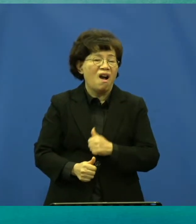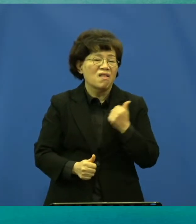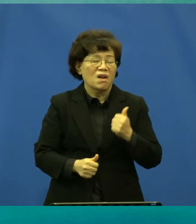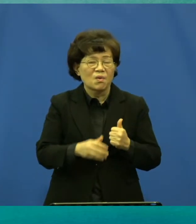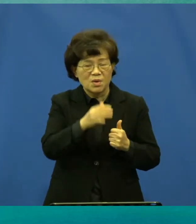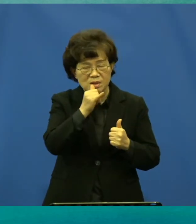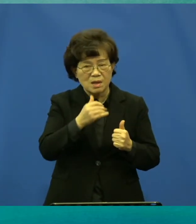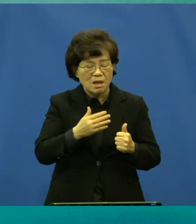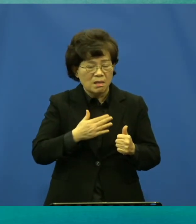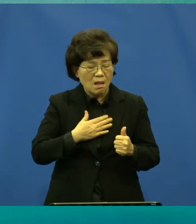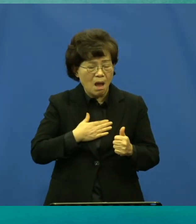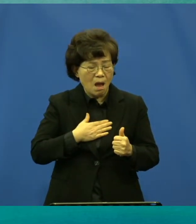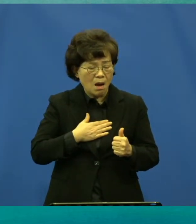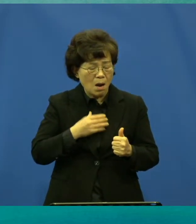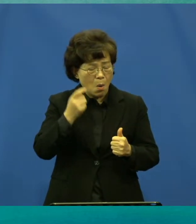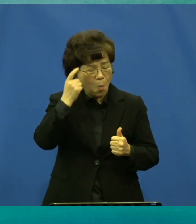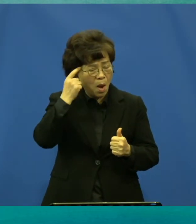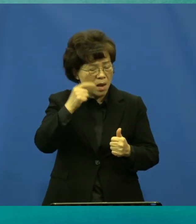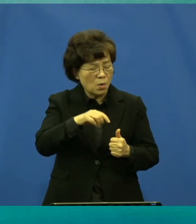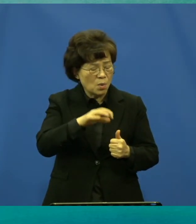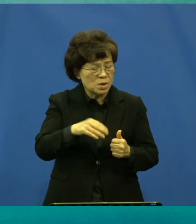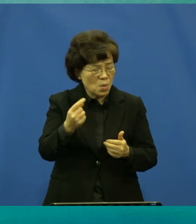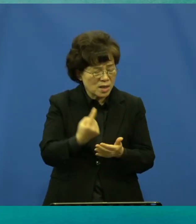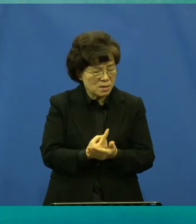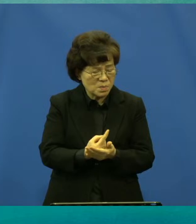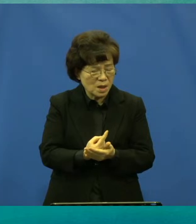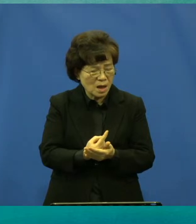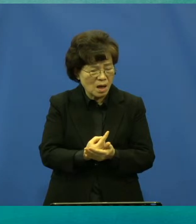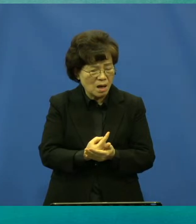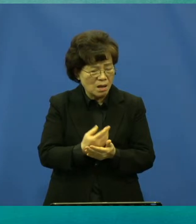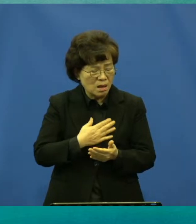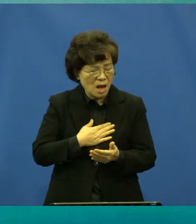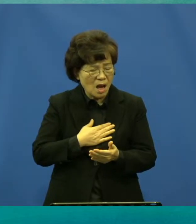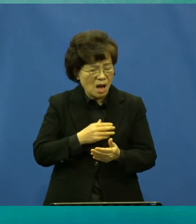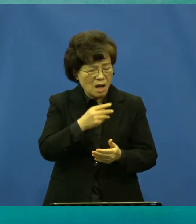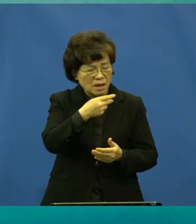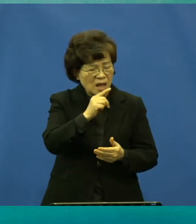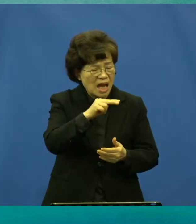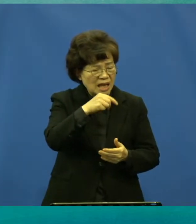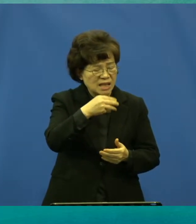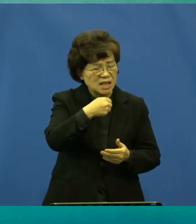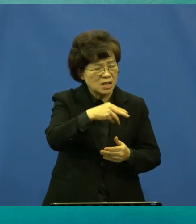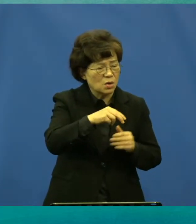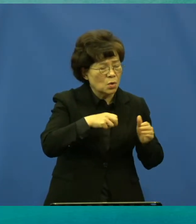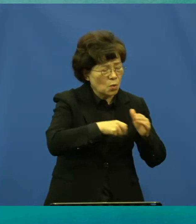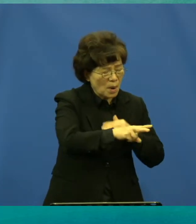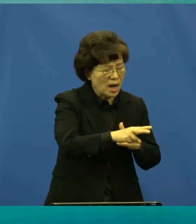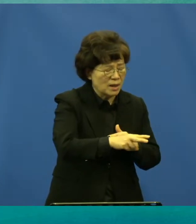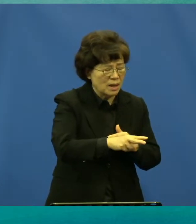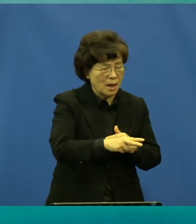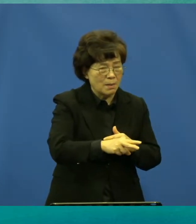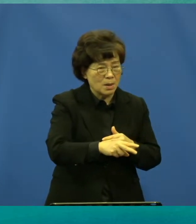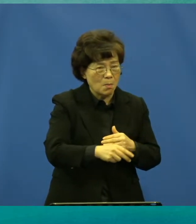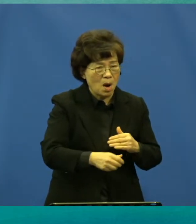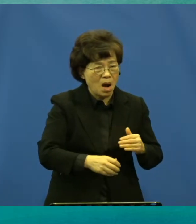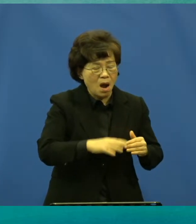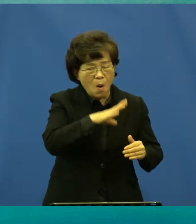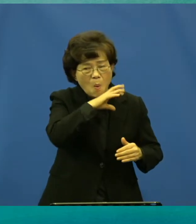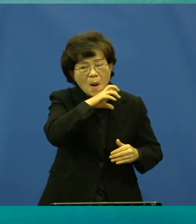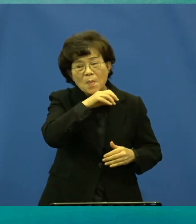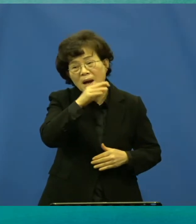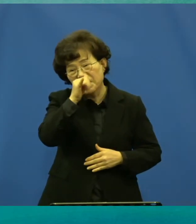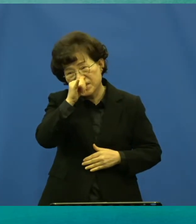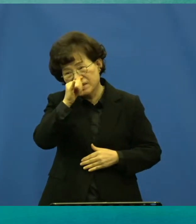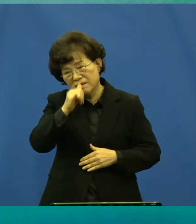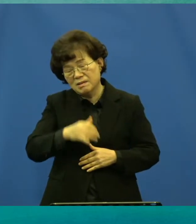내가 왜 여기 왔느냐? 여기 오지 말았어야 하는데. 두 번째 주어진 기회에 그가 보인 행동은 매우